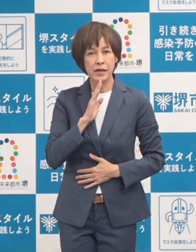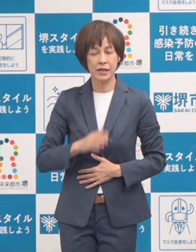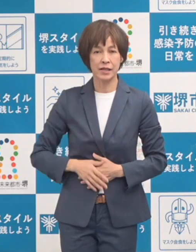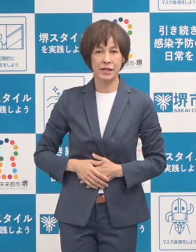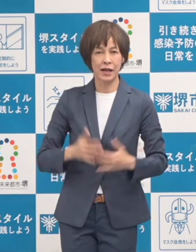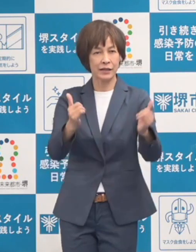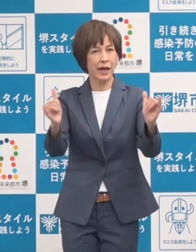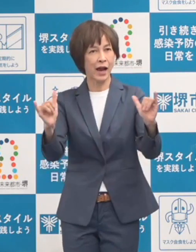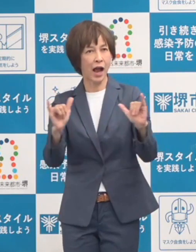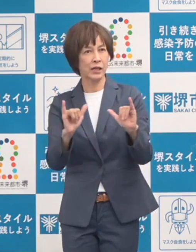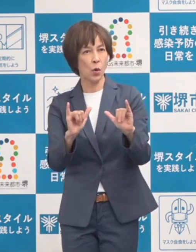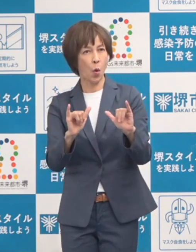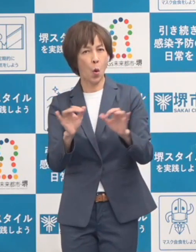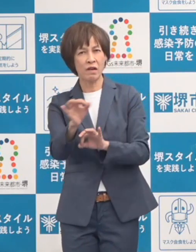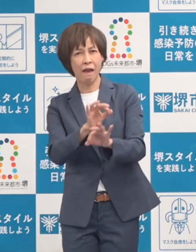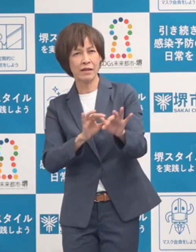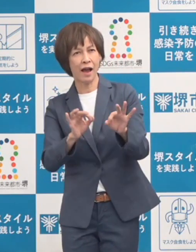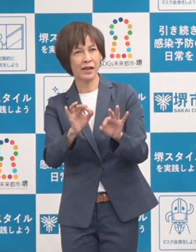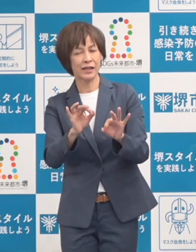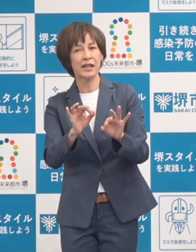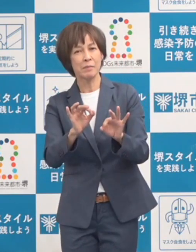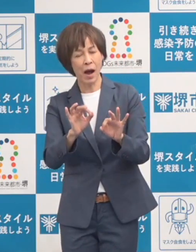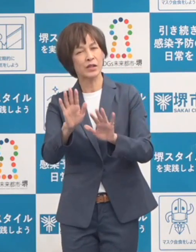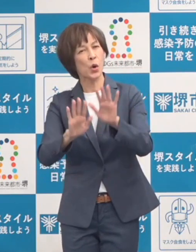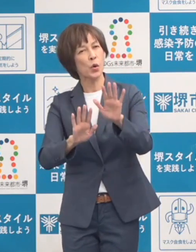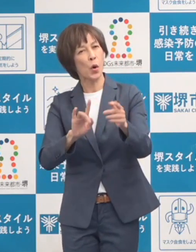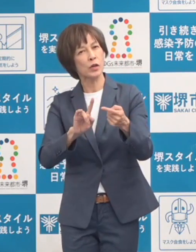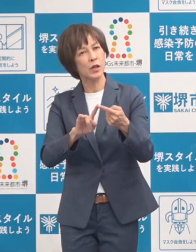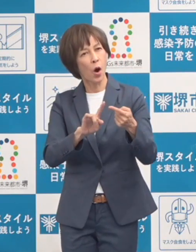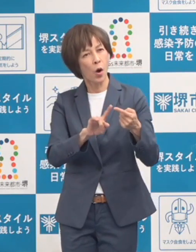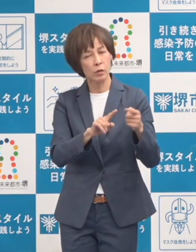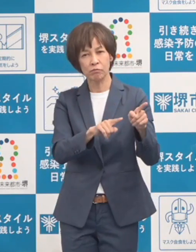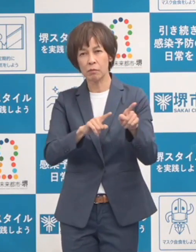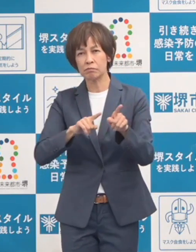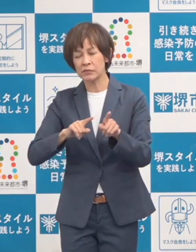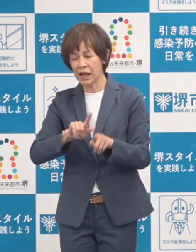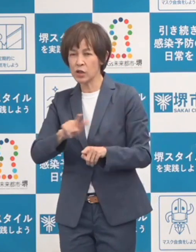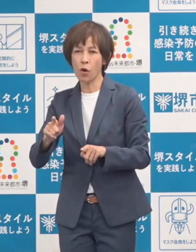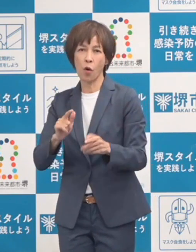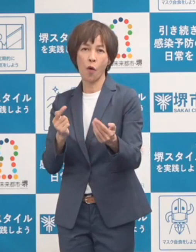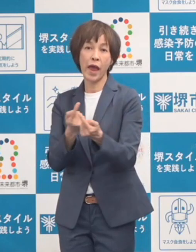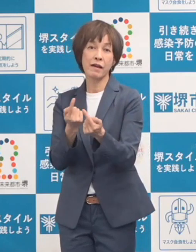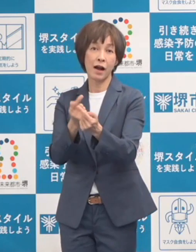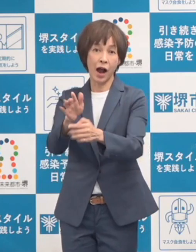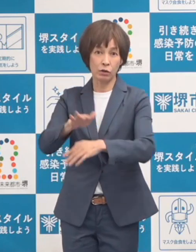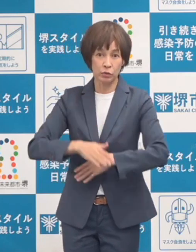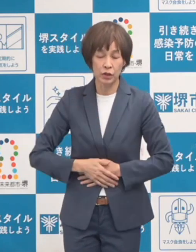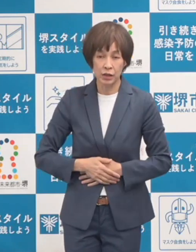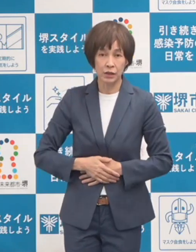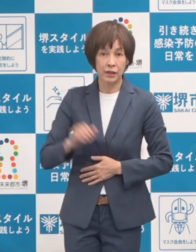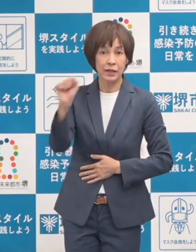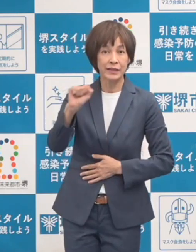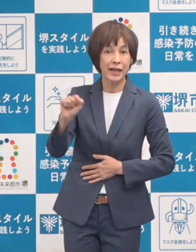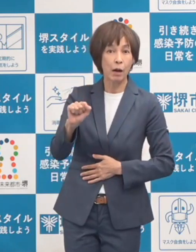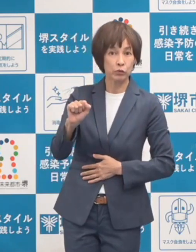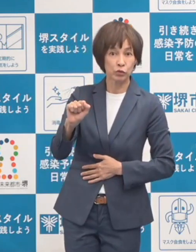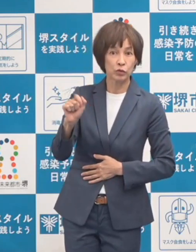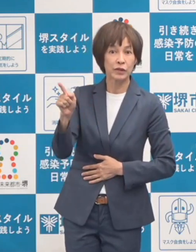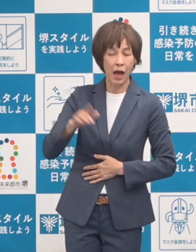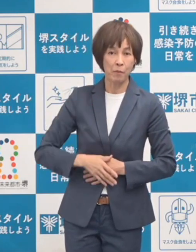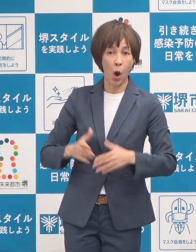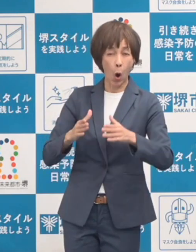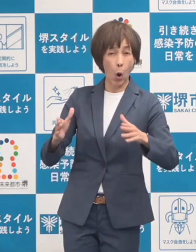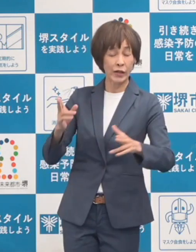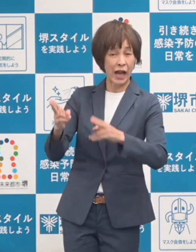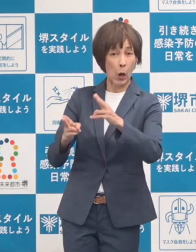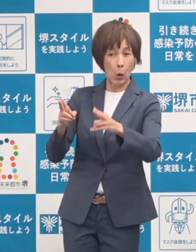景気の流れであったり状況の変化によってさまざま変化があると思われます。実際にシャープさんは大規模な工場